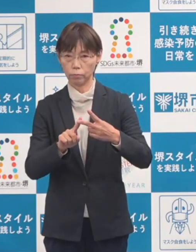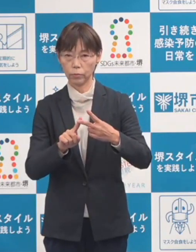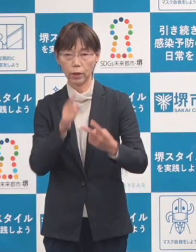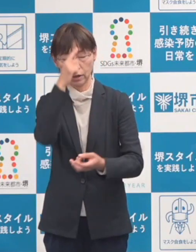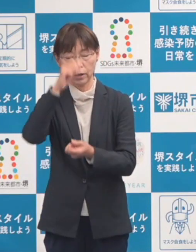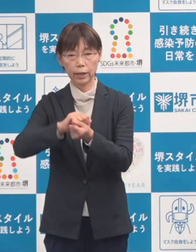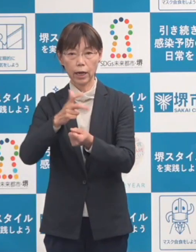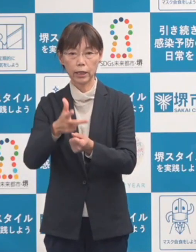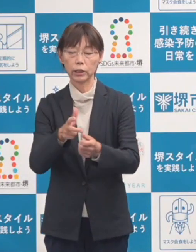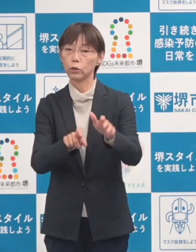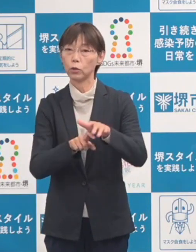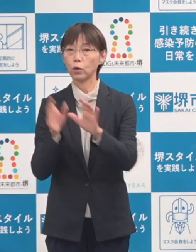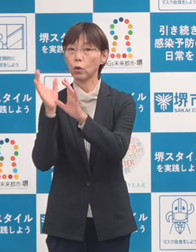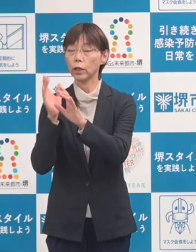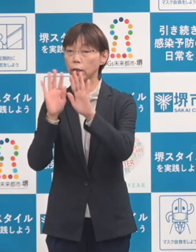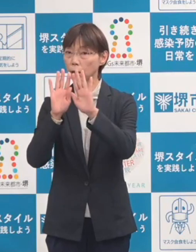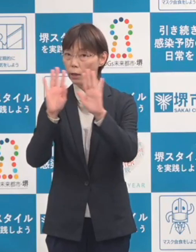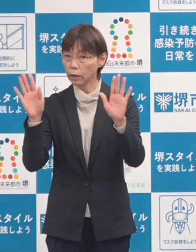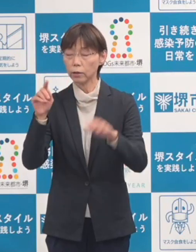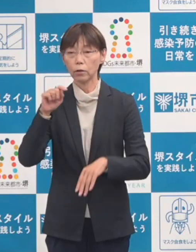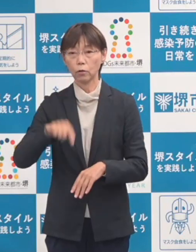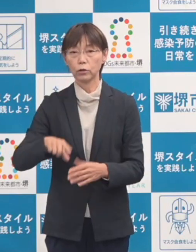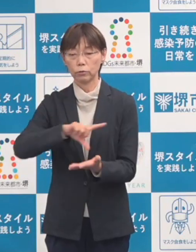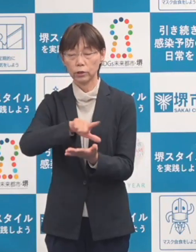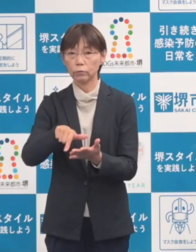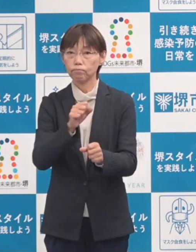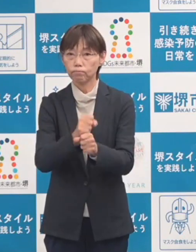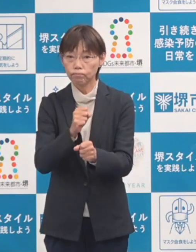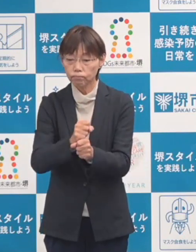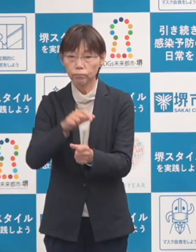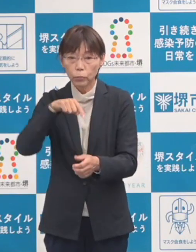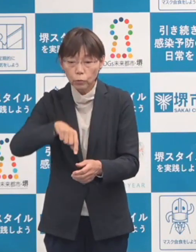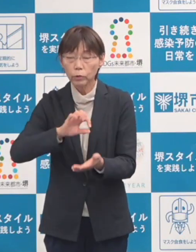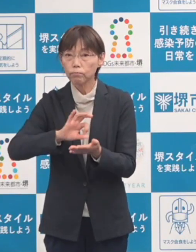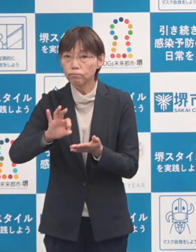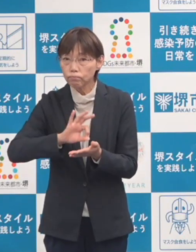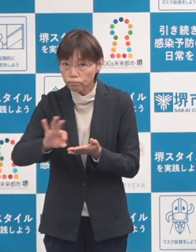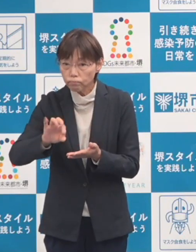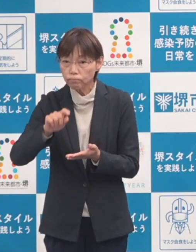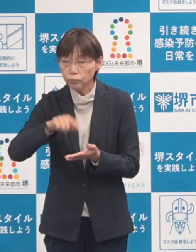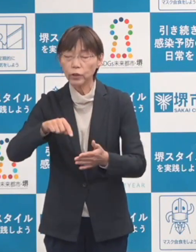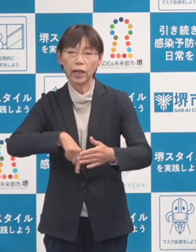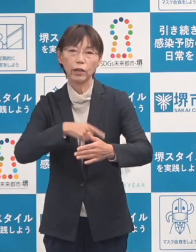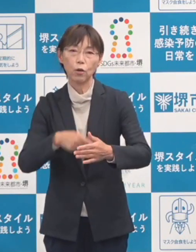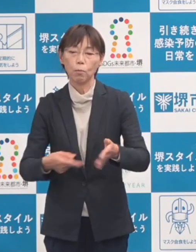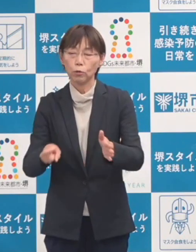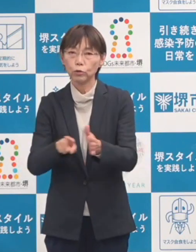解消、こちらは地産地消の推進も合わせてお伝えをさせていただきます。